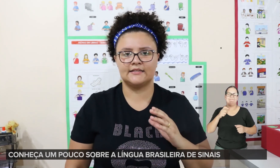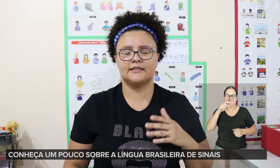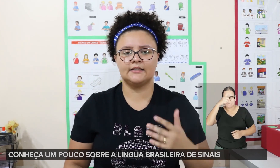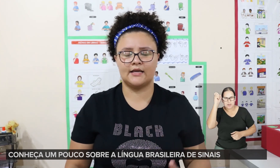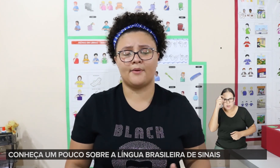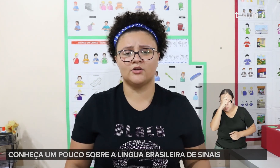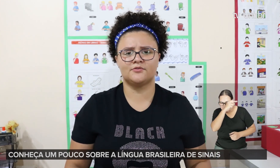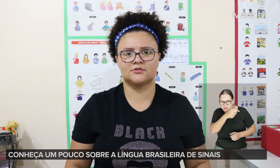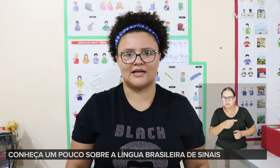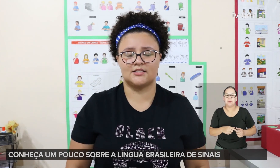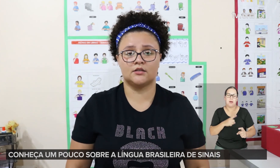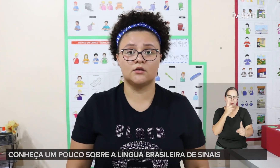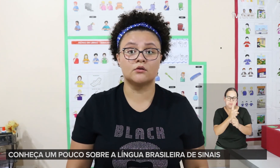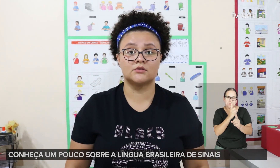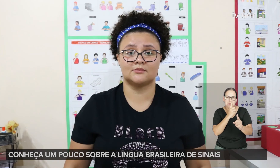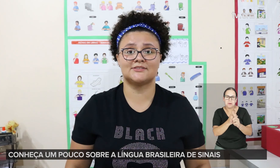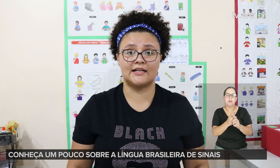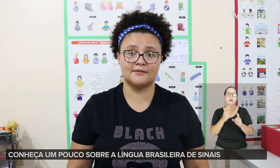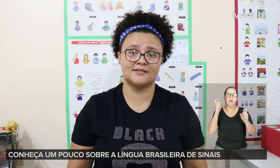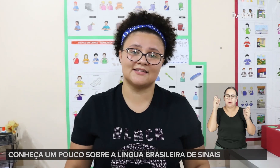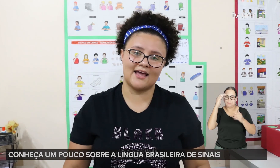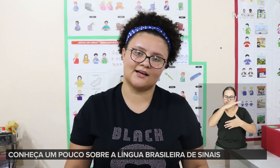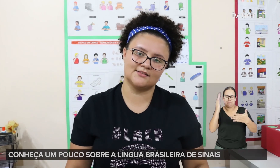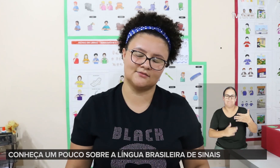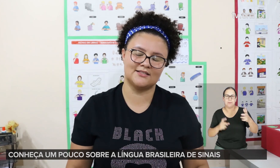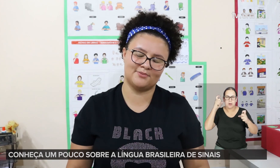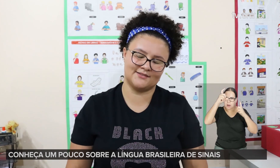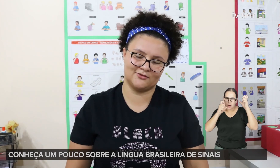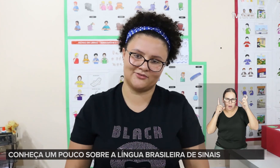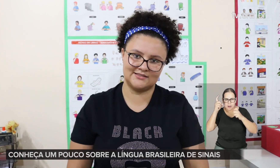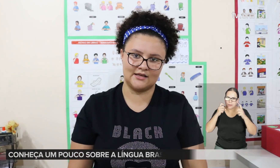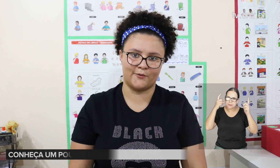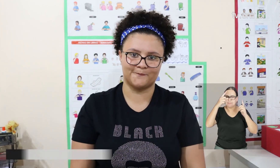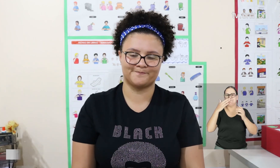E é assim que a maior dificuldade que encontramos na Libras é a questão da expressão facial.